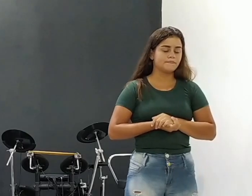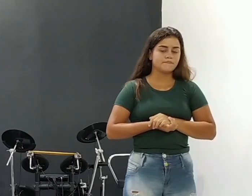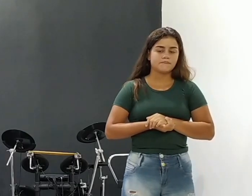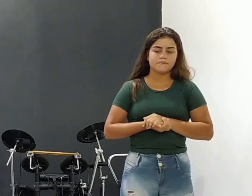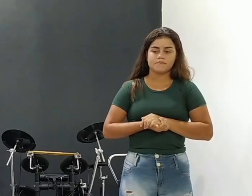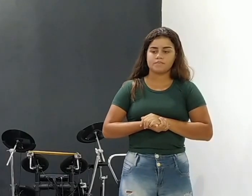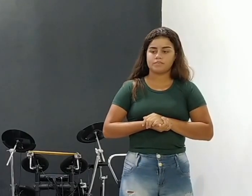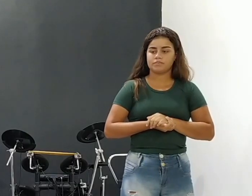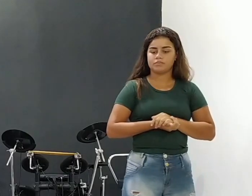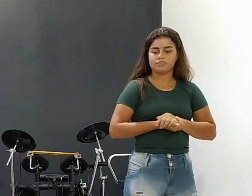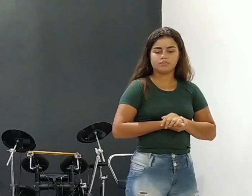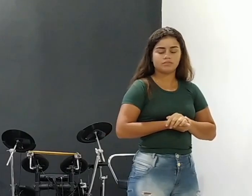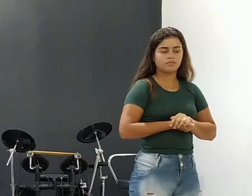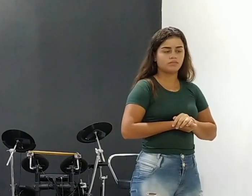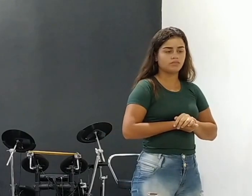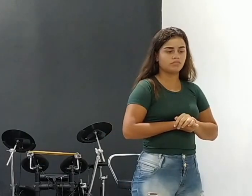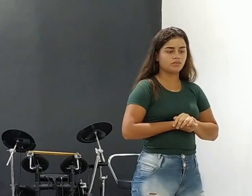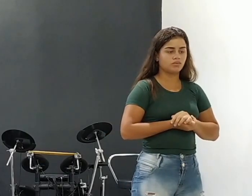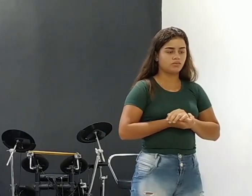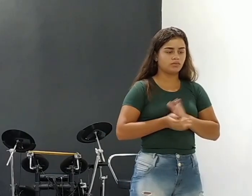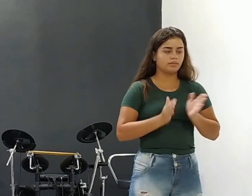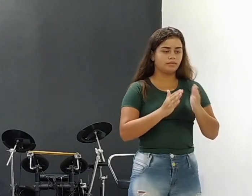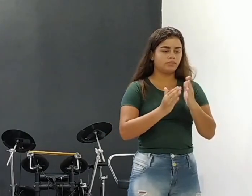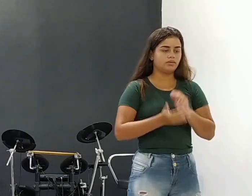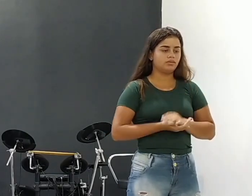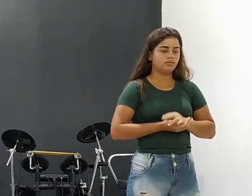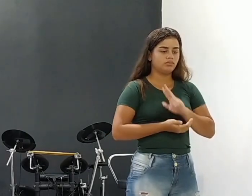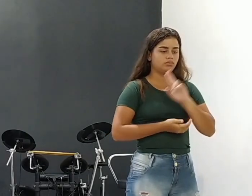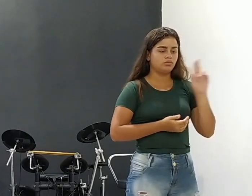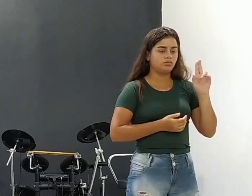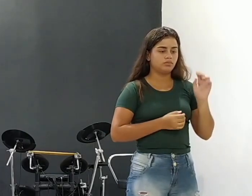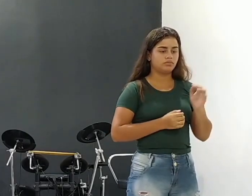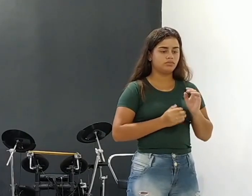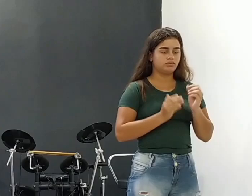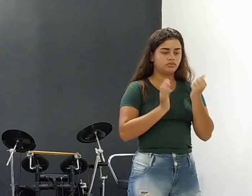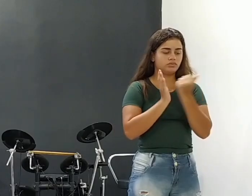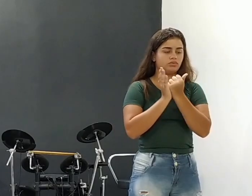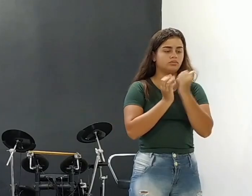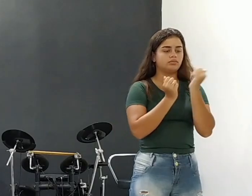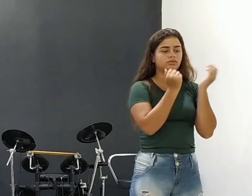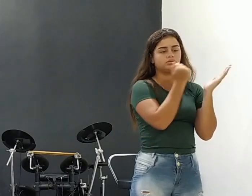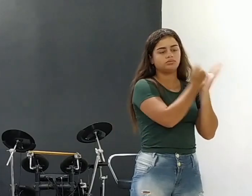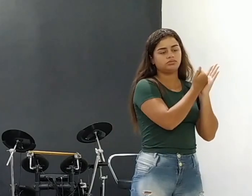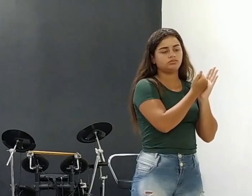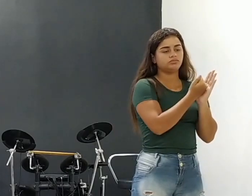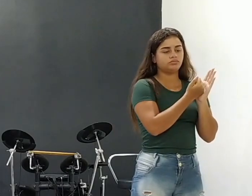aquele homem das mãos furadas. Esse caminho ainda é aquele que morreu na